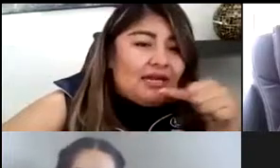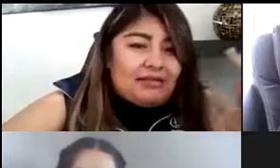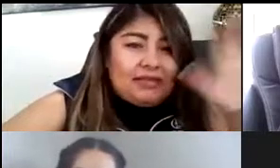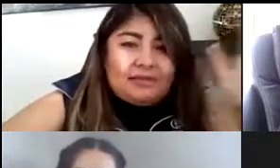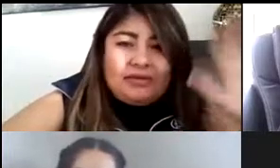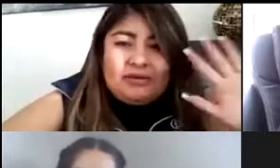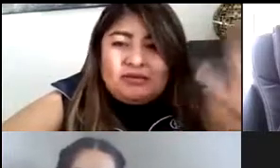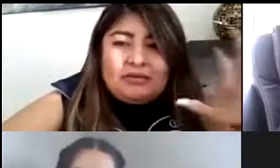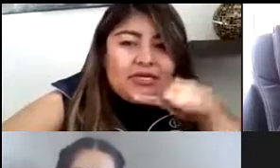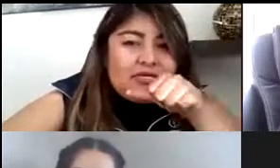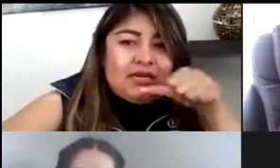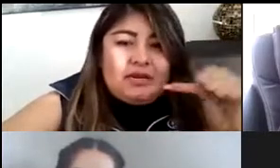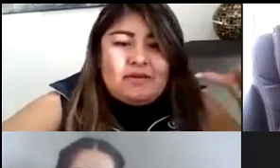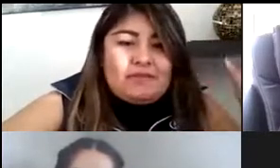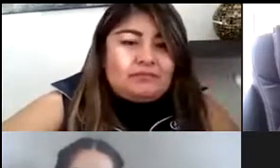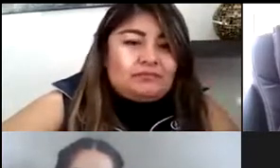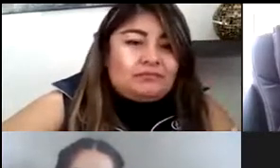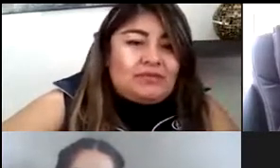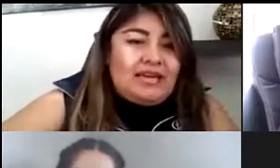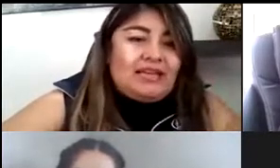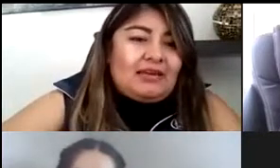Alicia, levanta la mano, Alicia.